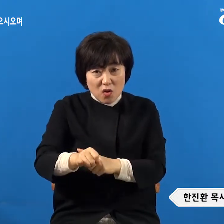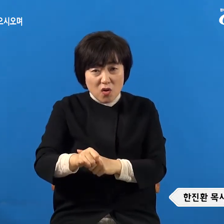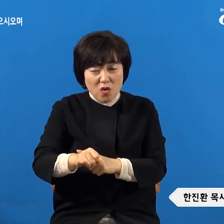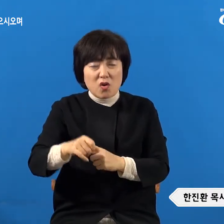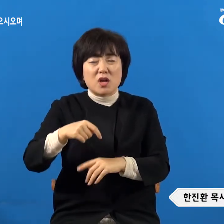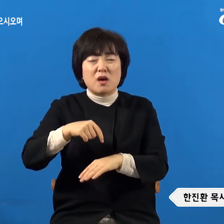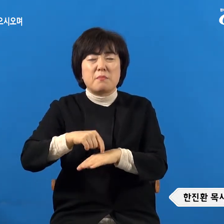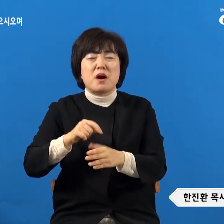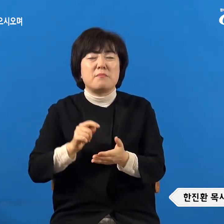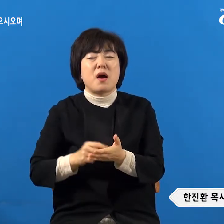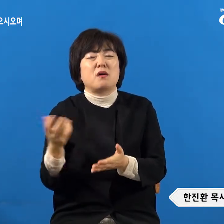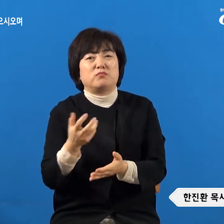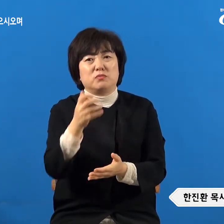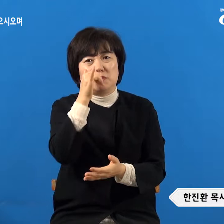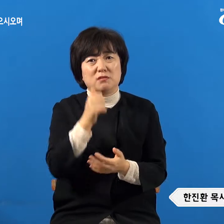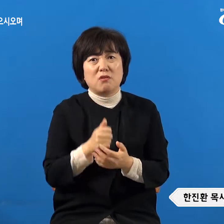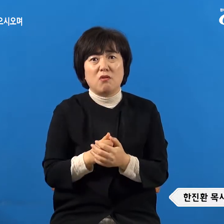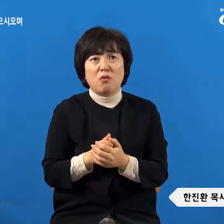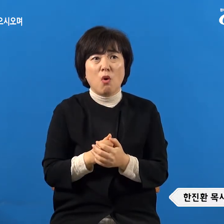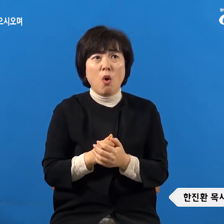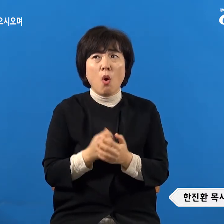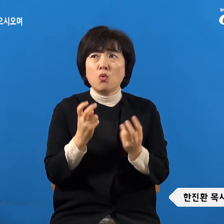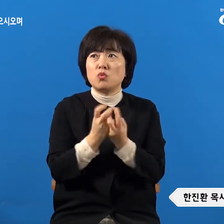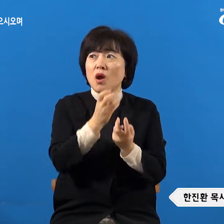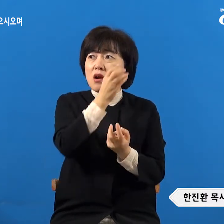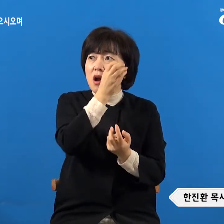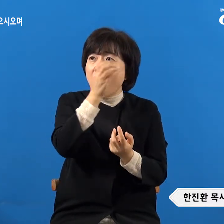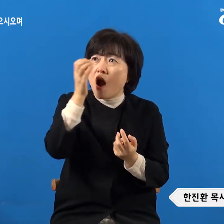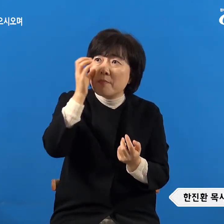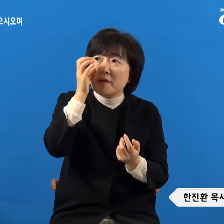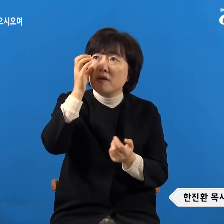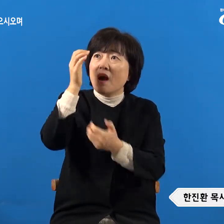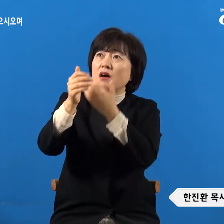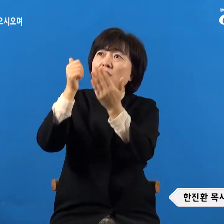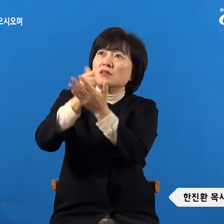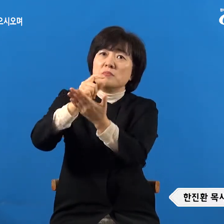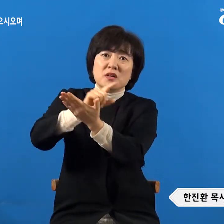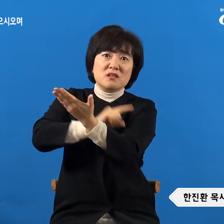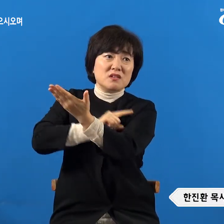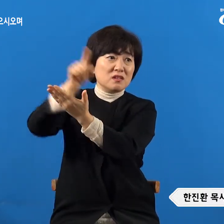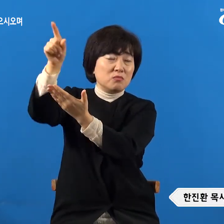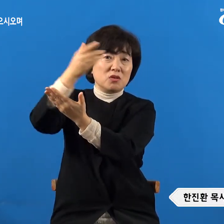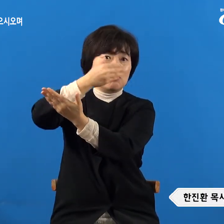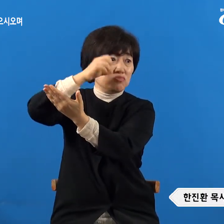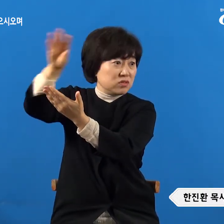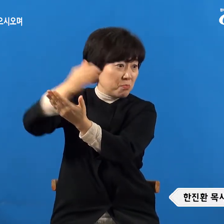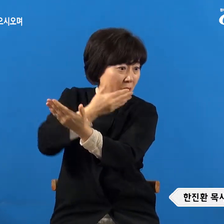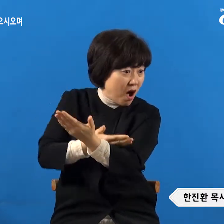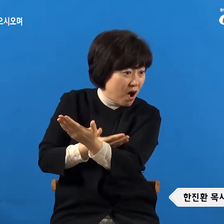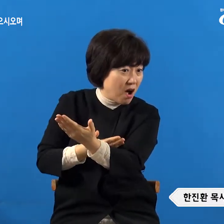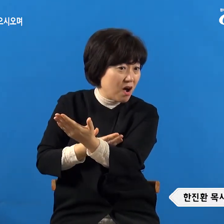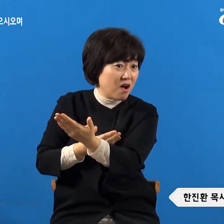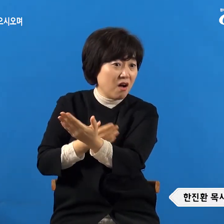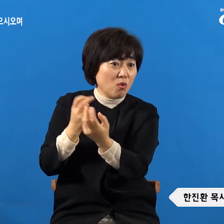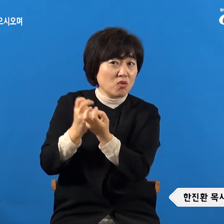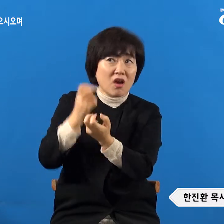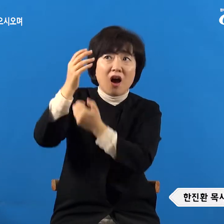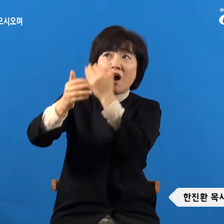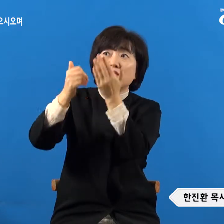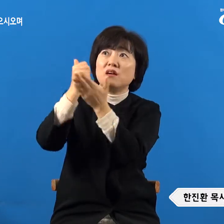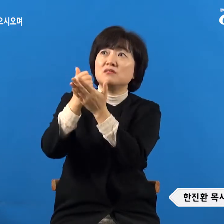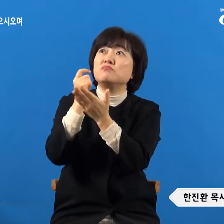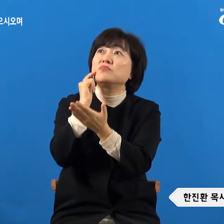담겨 있습니다. 어떻게 하나님을 무시하는 사람들이 있을까? 어떻게 하나님께 돌려야